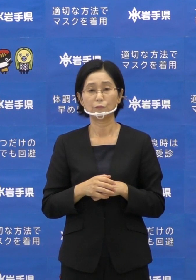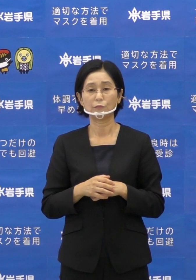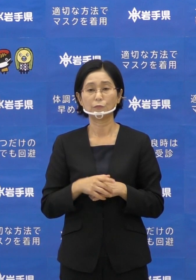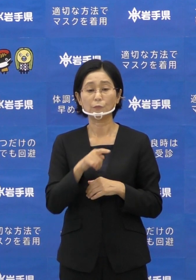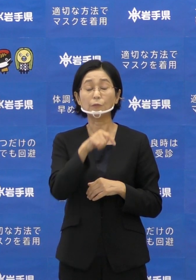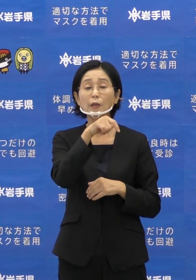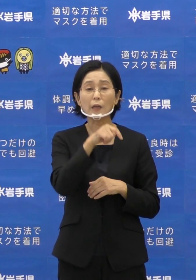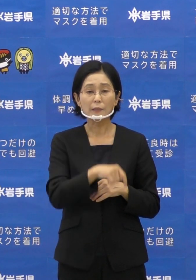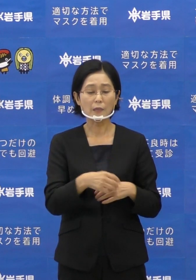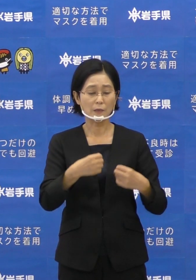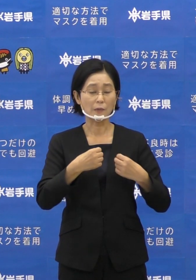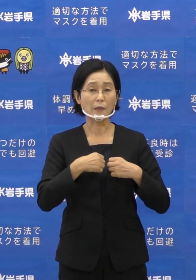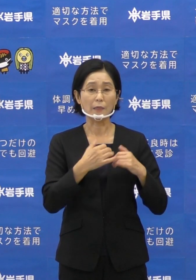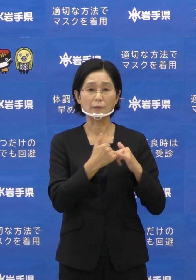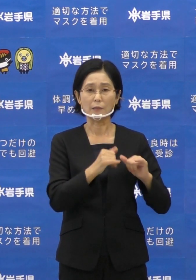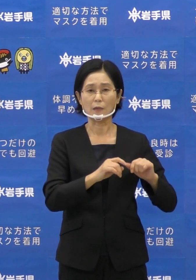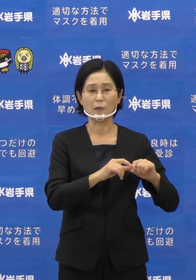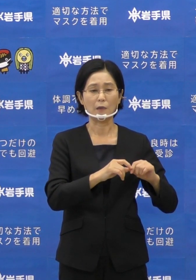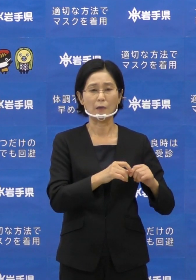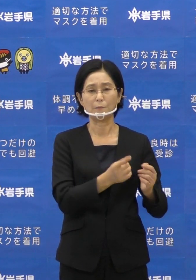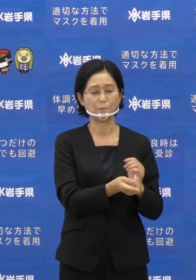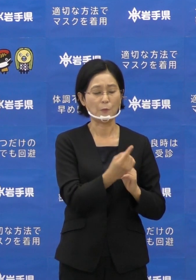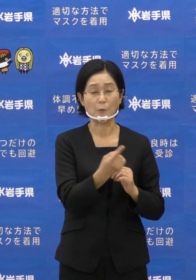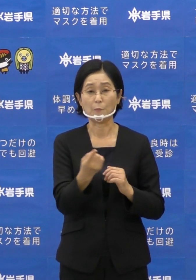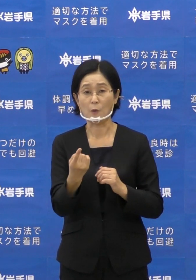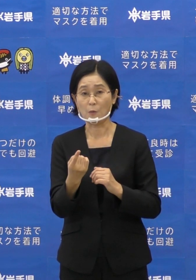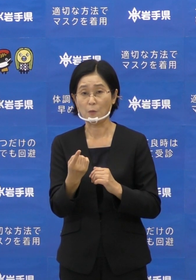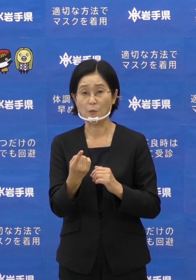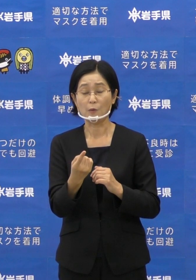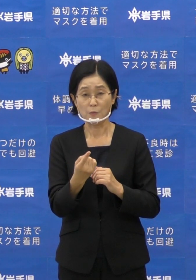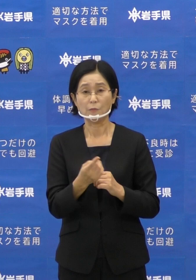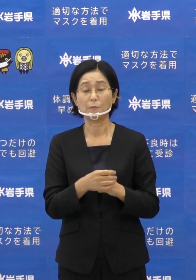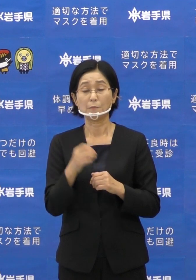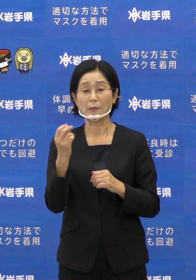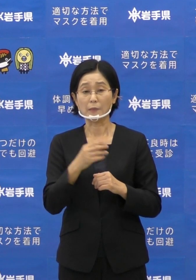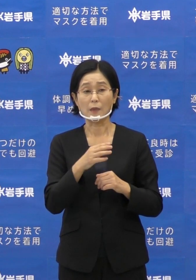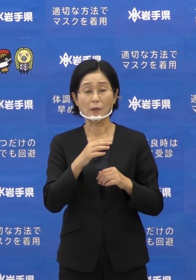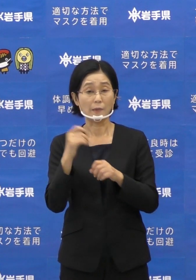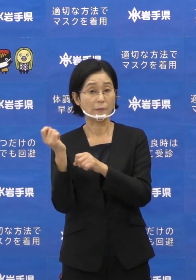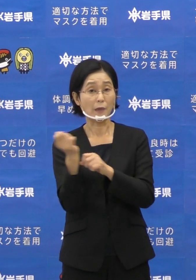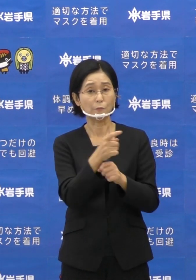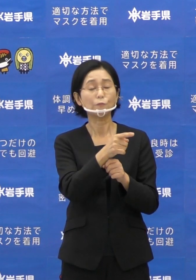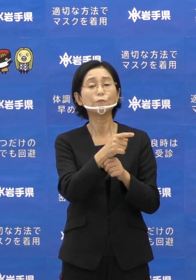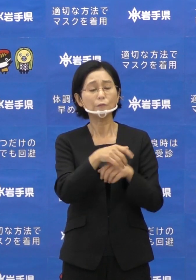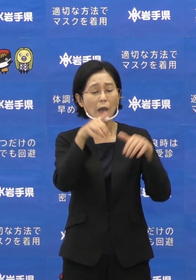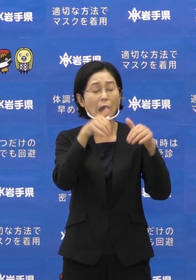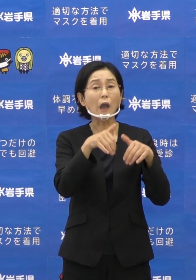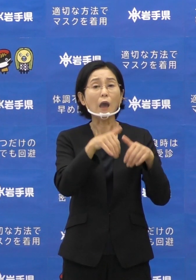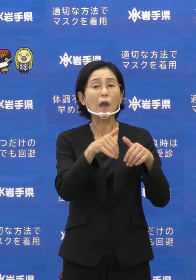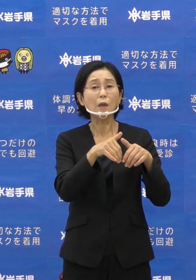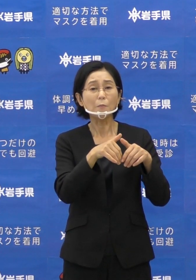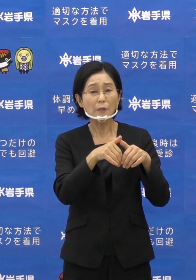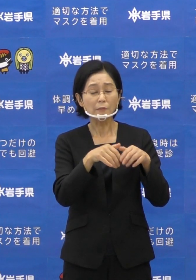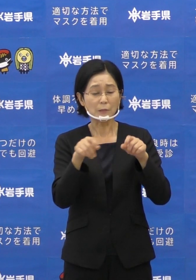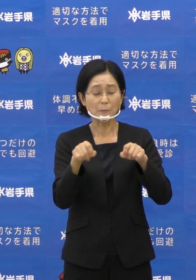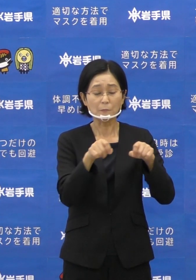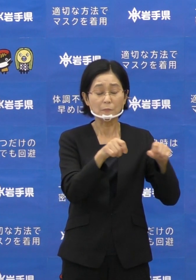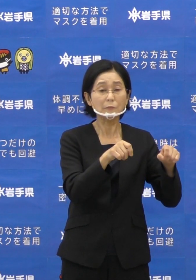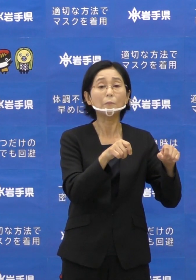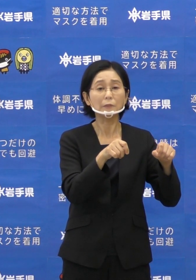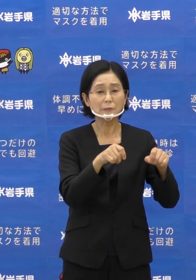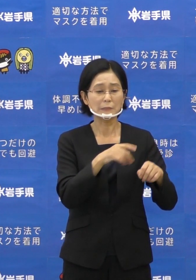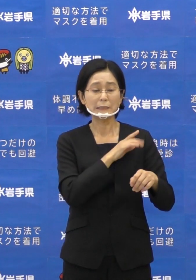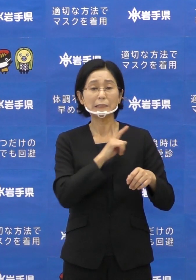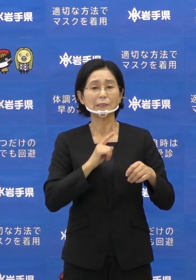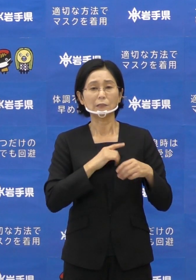とは、まあ高校野球なんかでは日程消化のために大雨の中でやったりとあります。学生スポーツの在り方としてこのあ